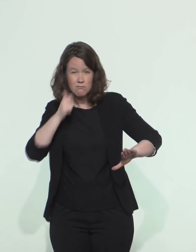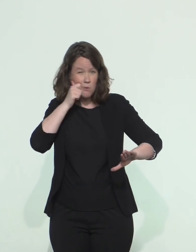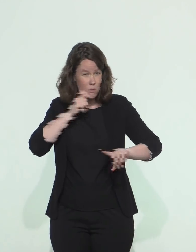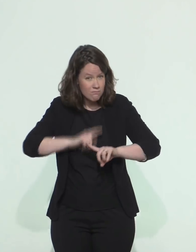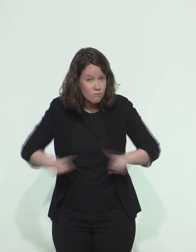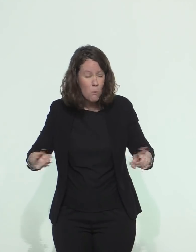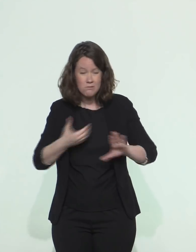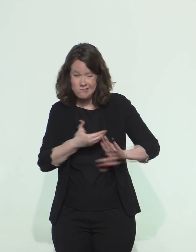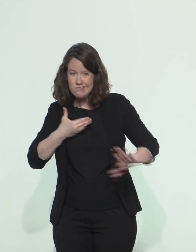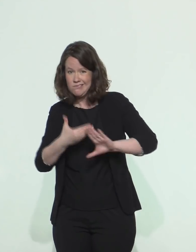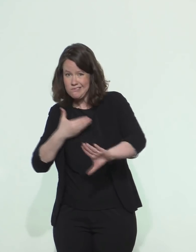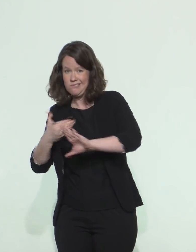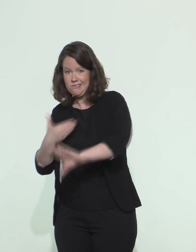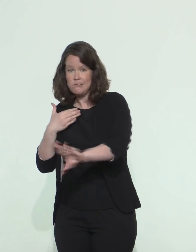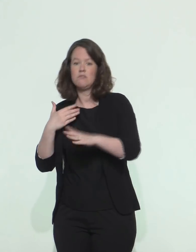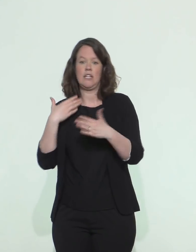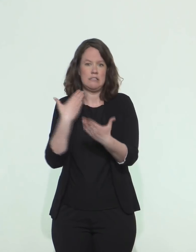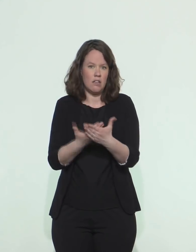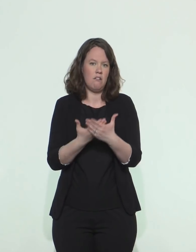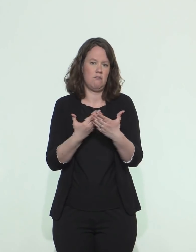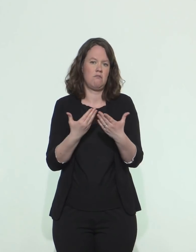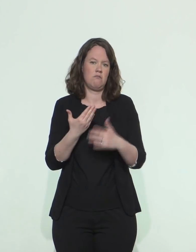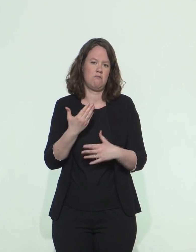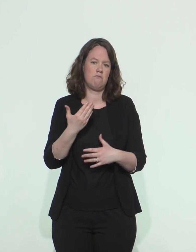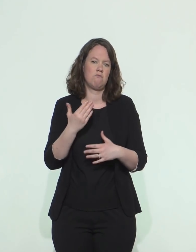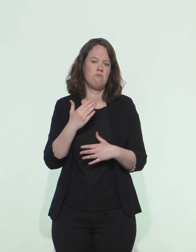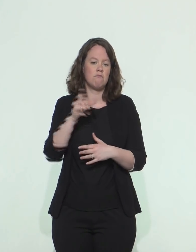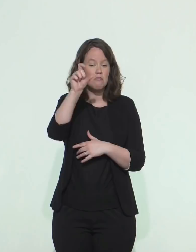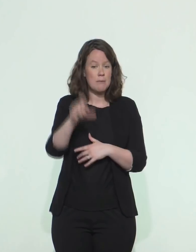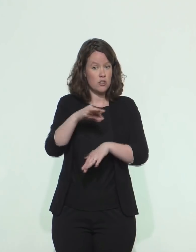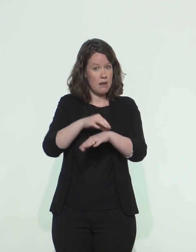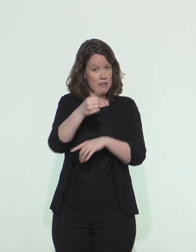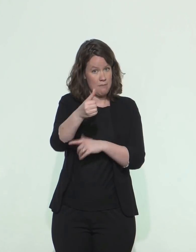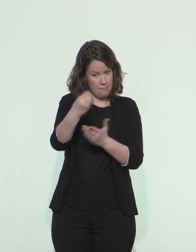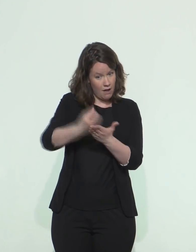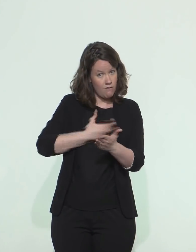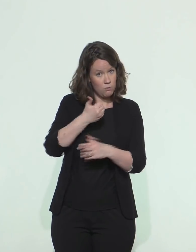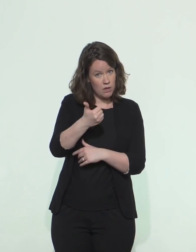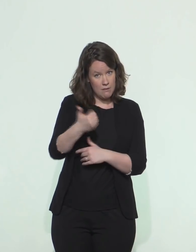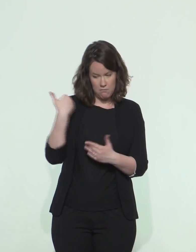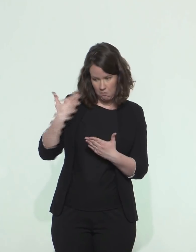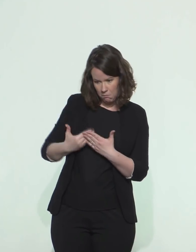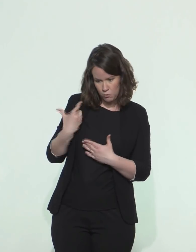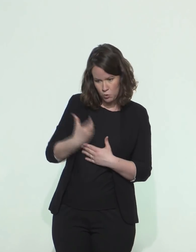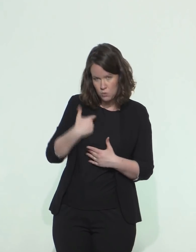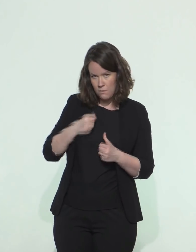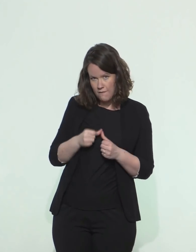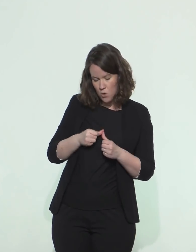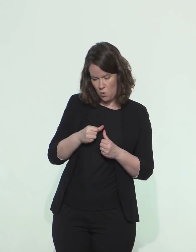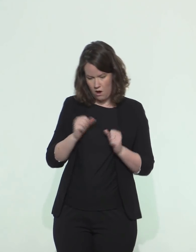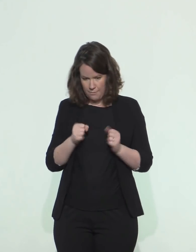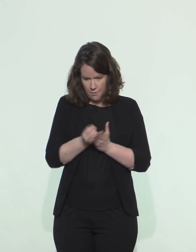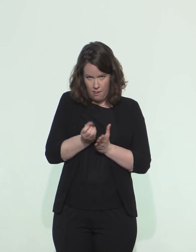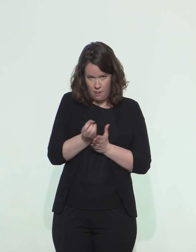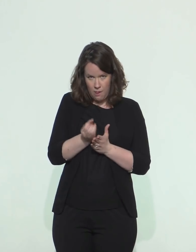contacts qui seront ensuite explorés avec l'aide évidemment de la personne positive qui expliquera ce qu'elle a fait dans les 2 jours précédents pour aider